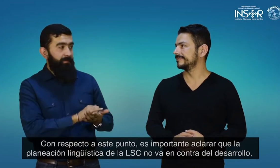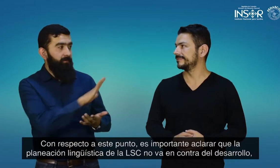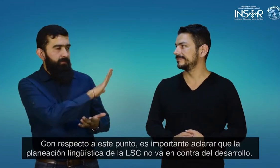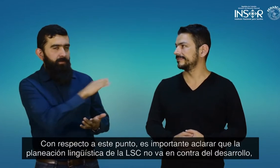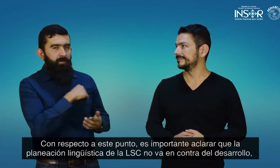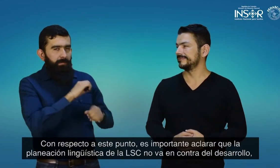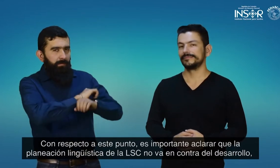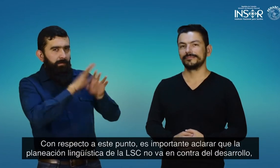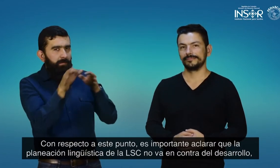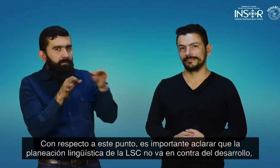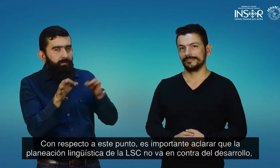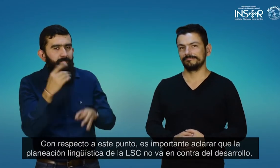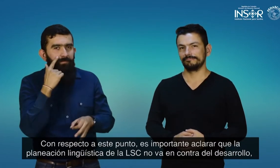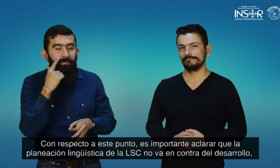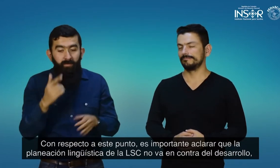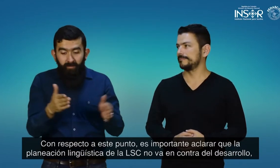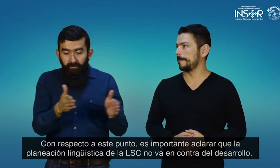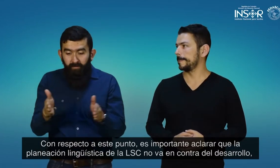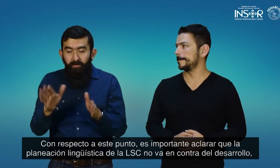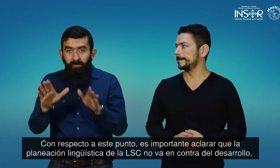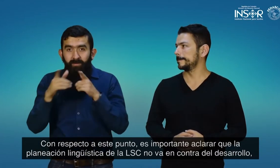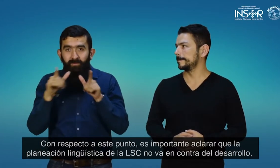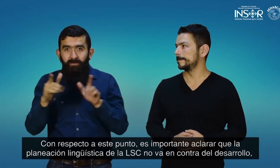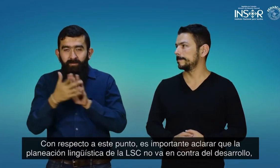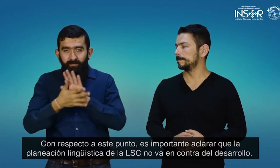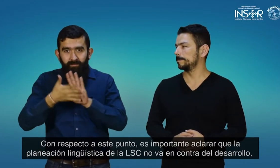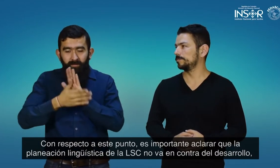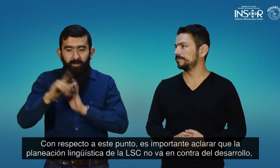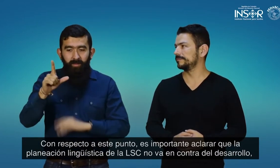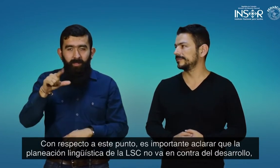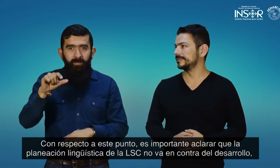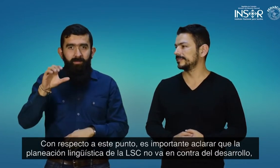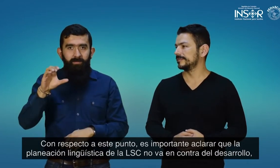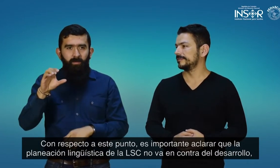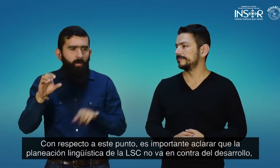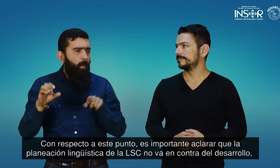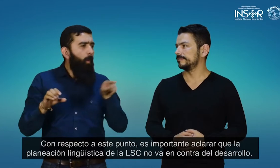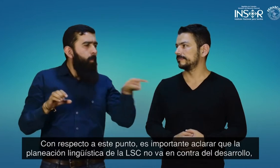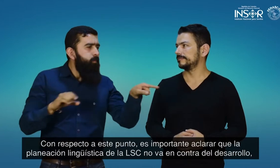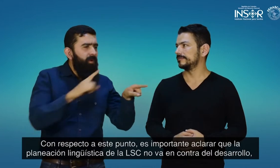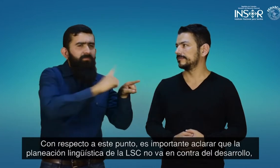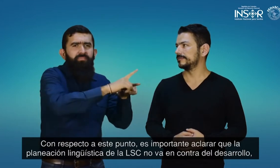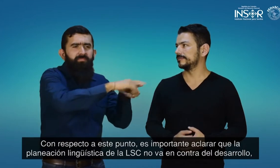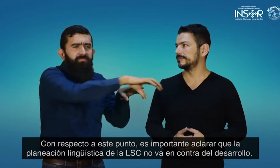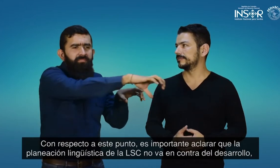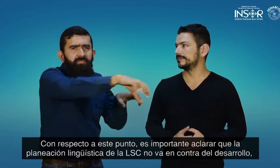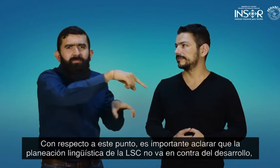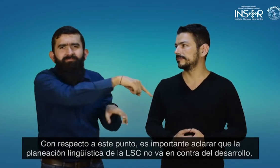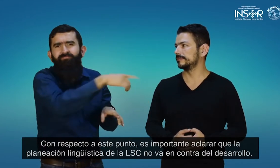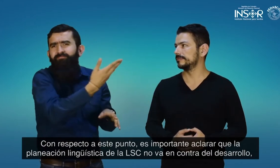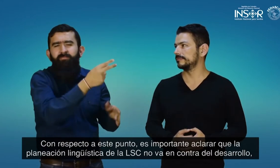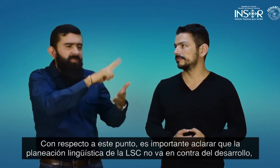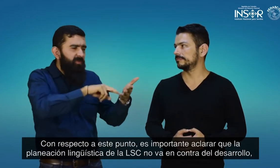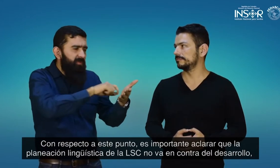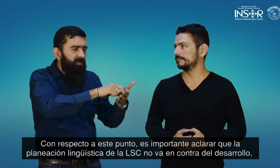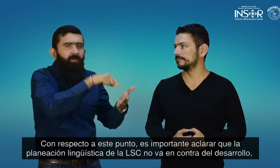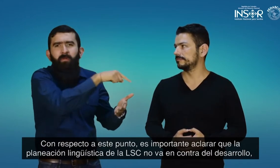Con respecto a este punto, es importante aclarar que la planeación lingüística de la lengua de señas colombiana no va en contra del